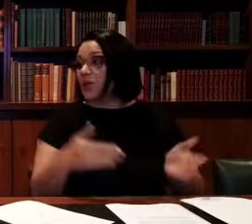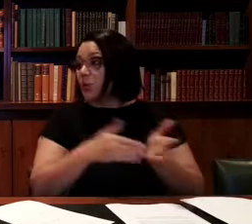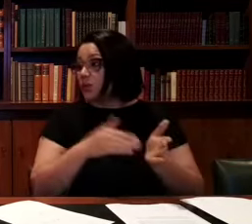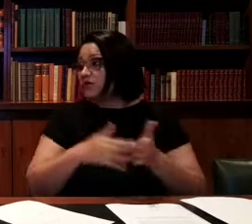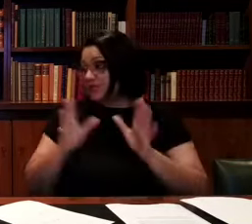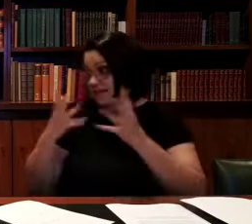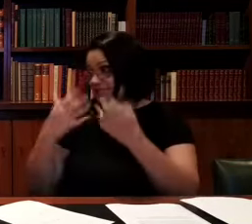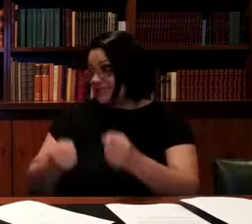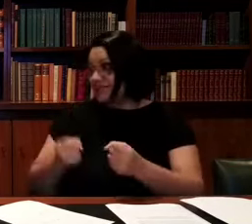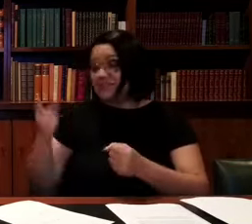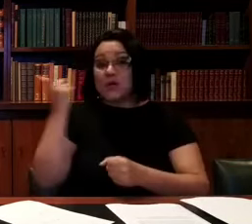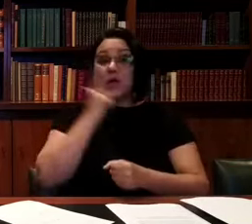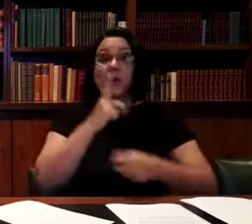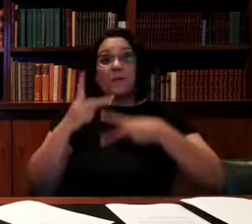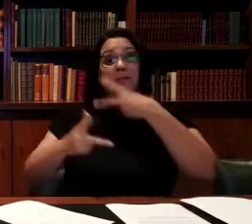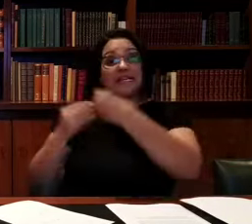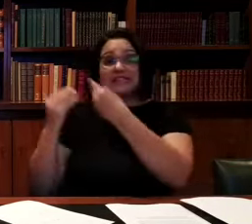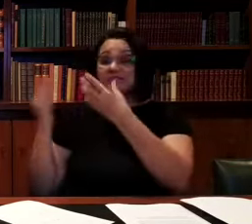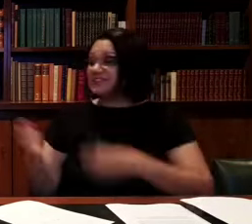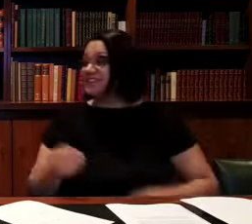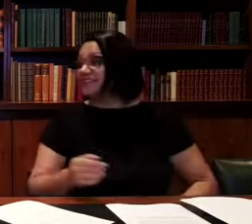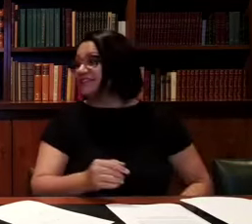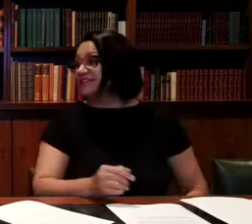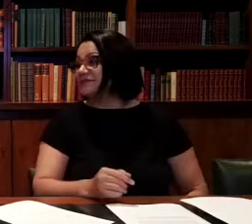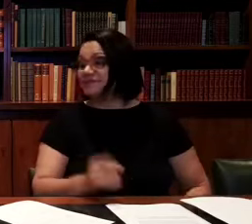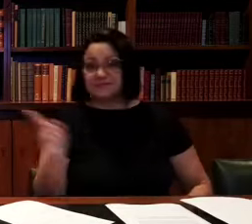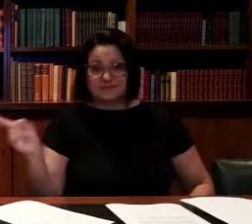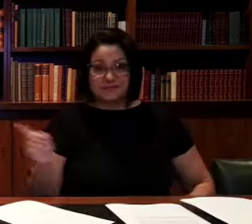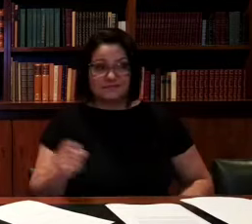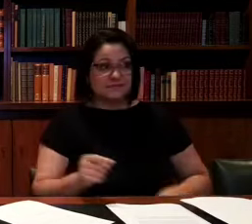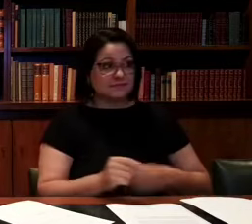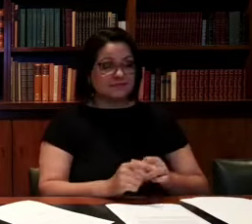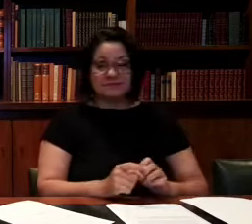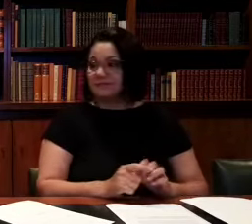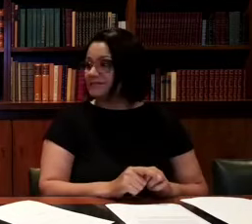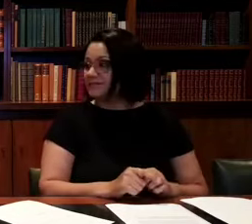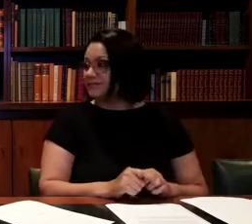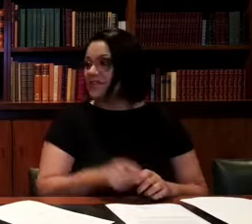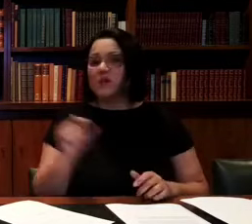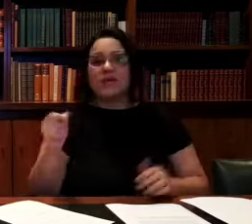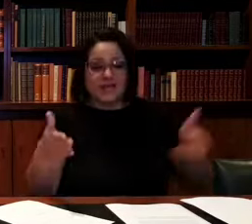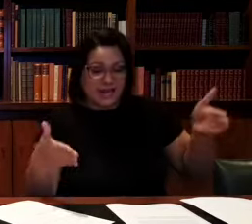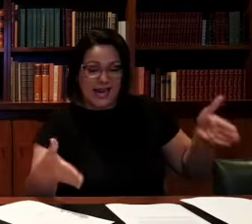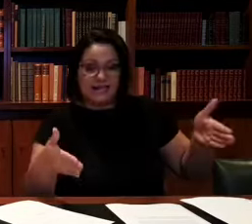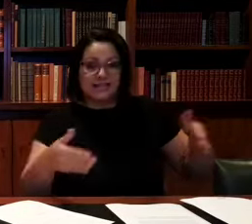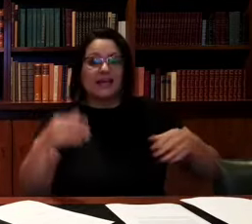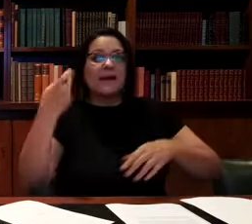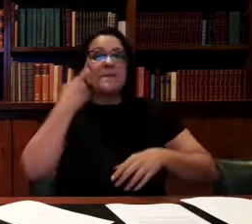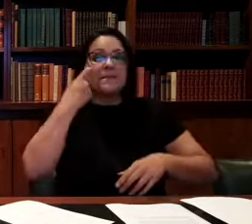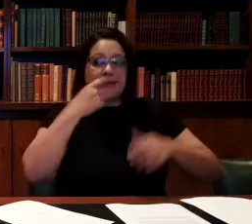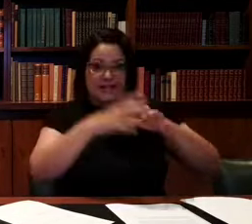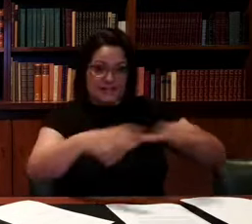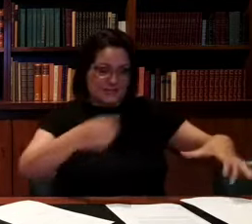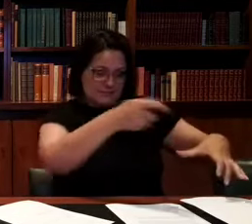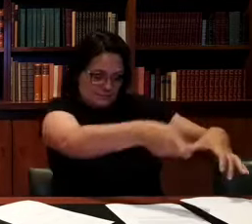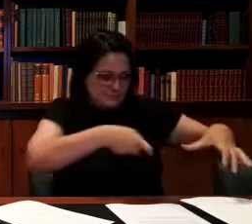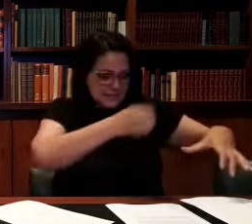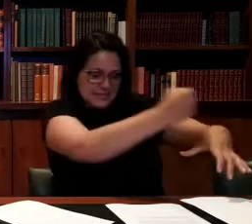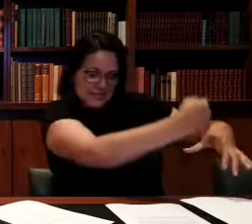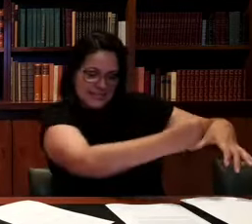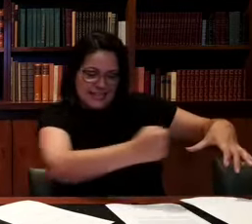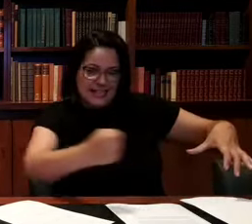o senhor ganhou esse presente aqui ó para que tirar um filé de tilápia ela cantava a gente cortamos filé de tilápia aqui